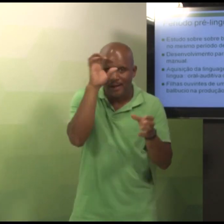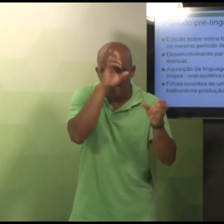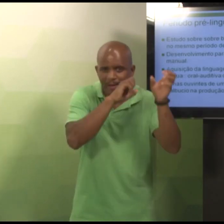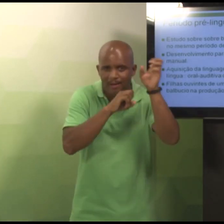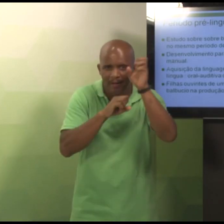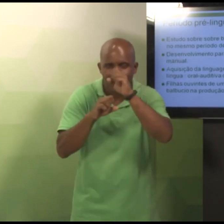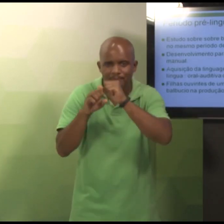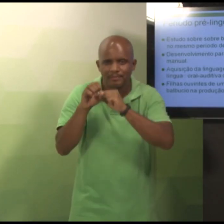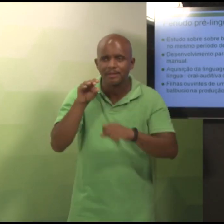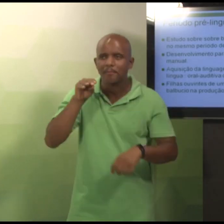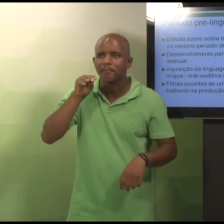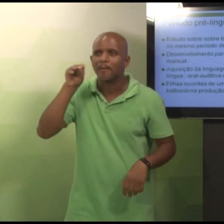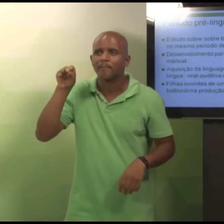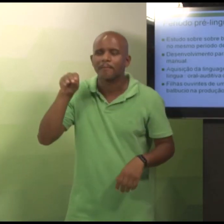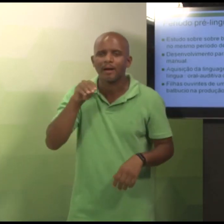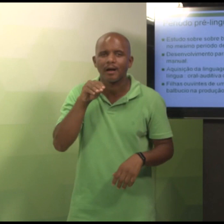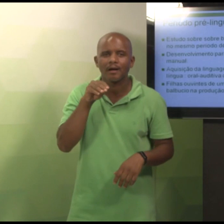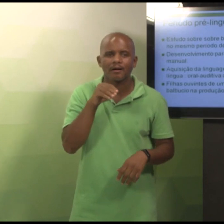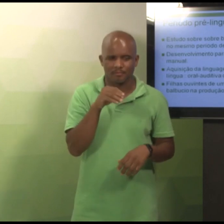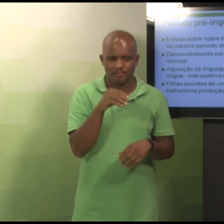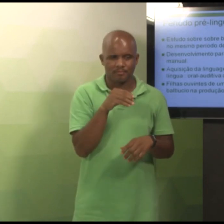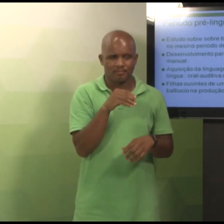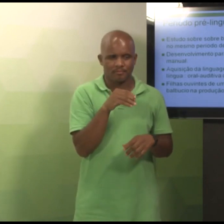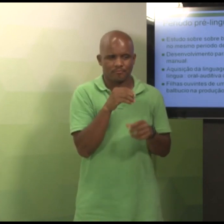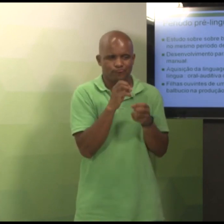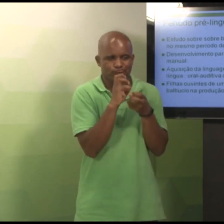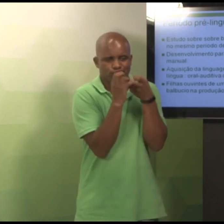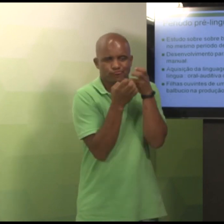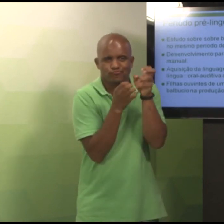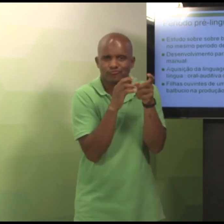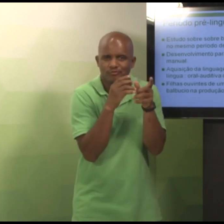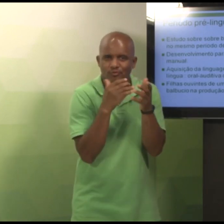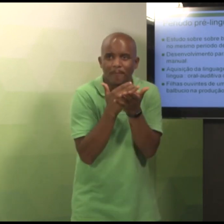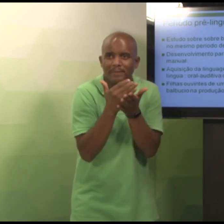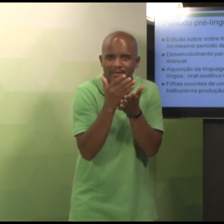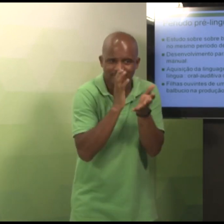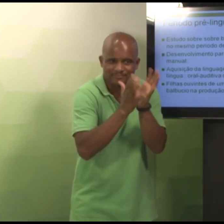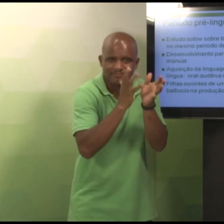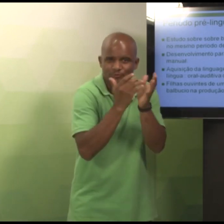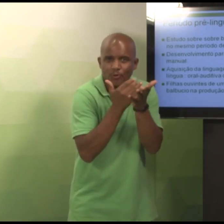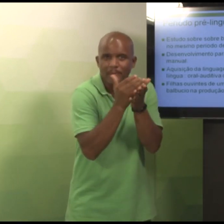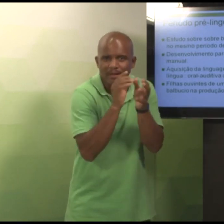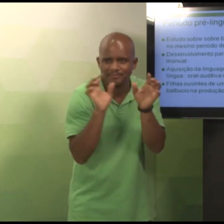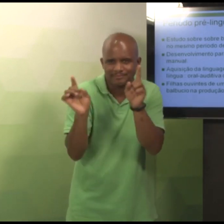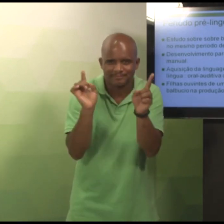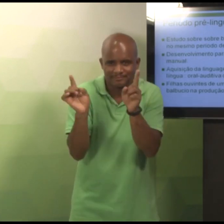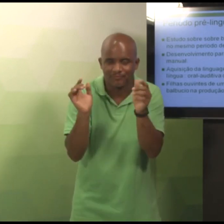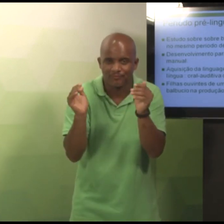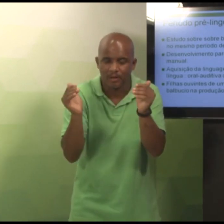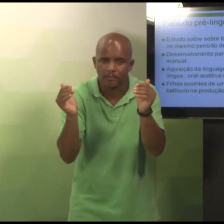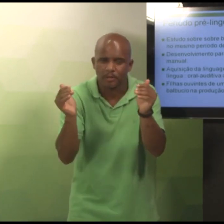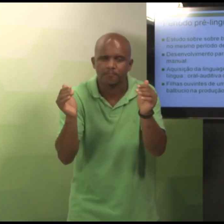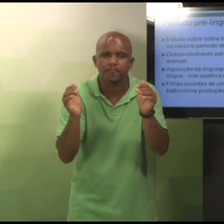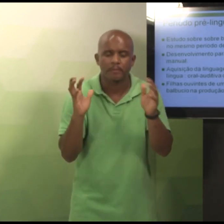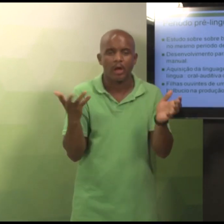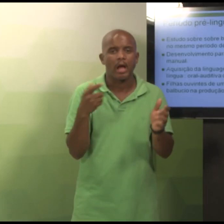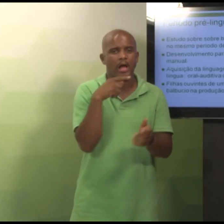pré-linguístico. Neste período, a criança ela começa a aprender, ela passa por um processo de